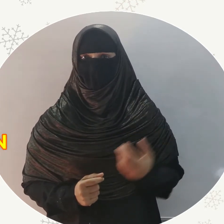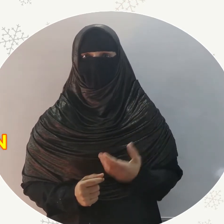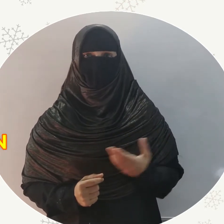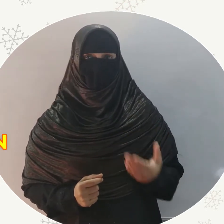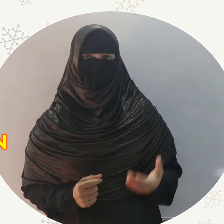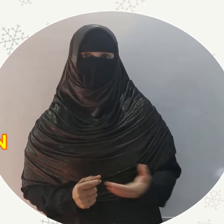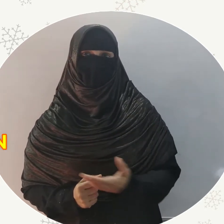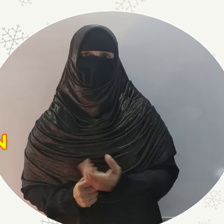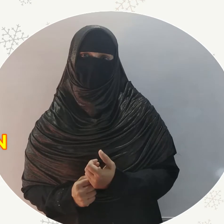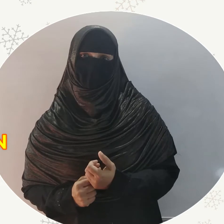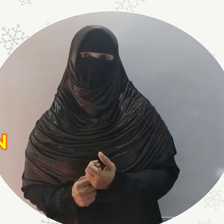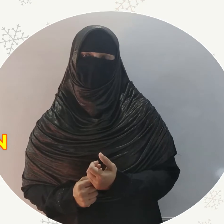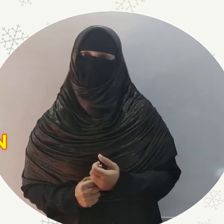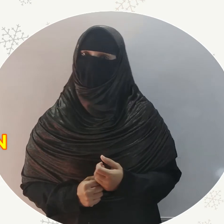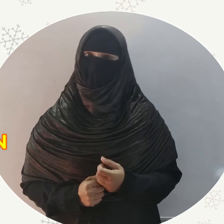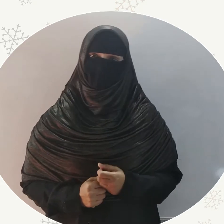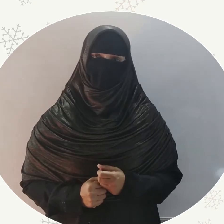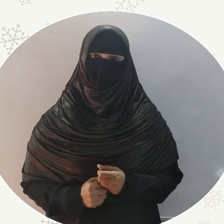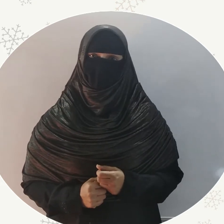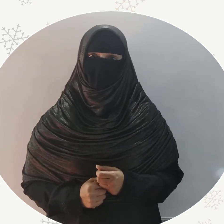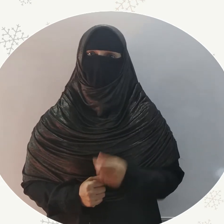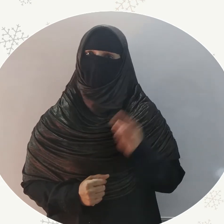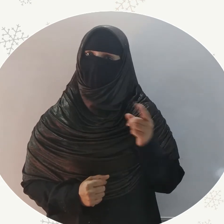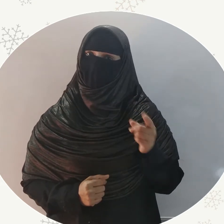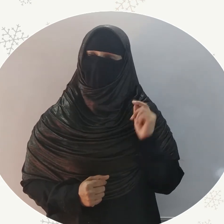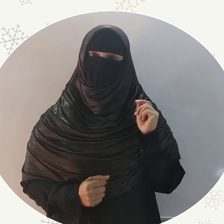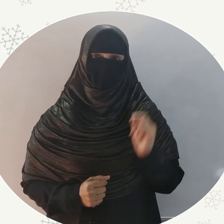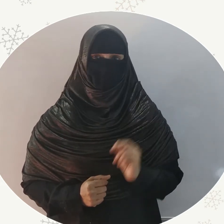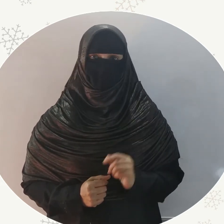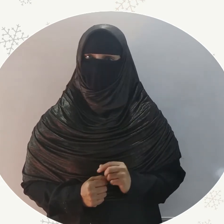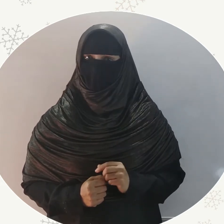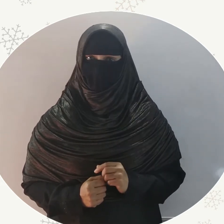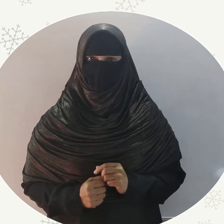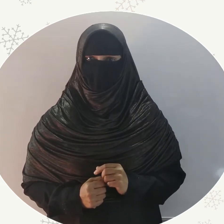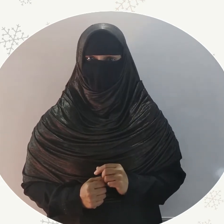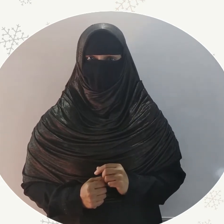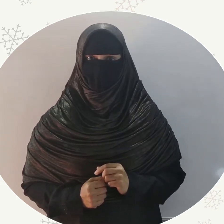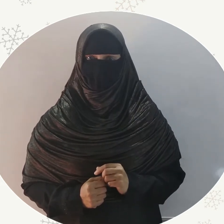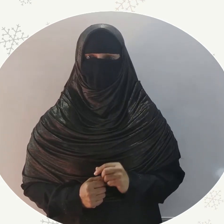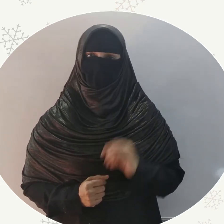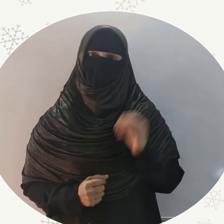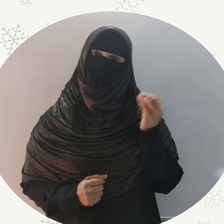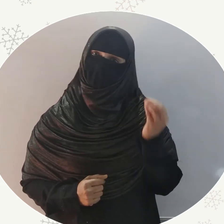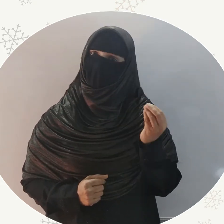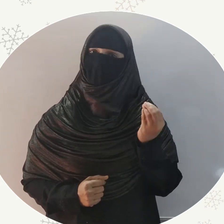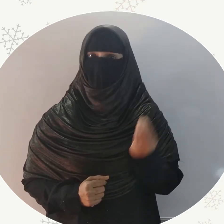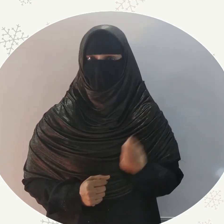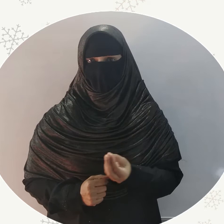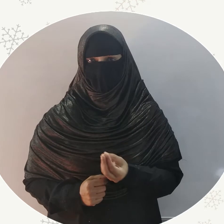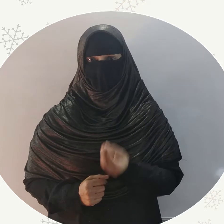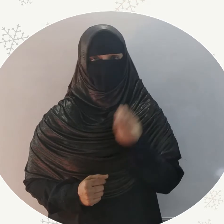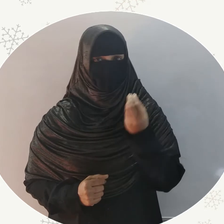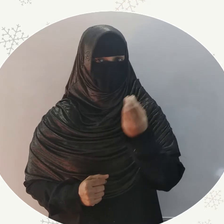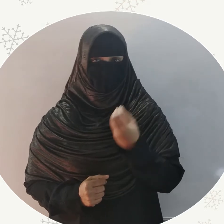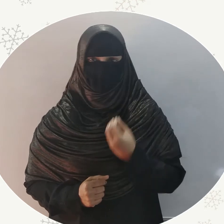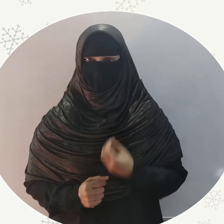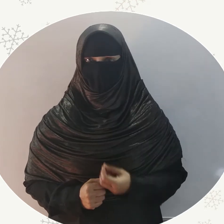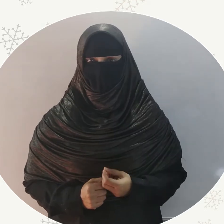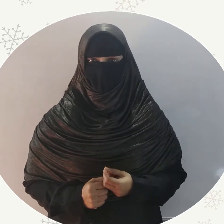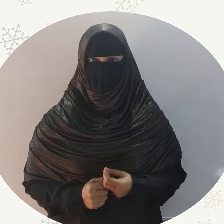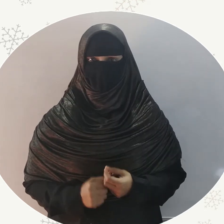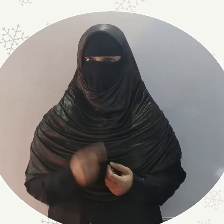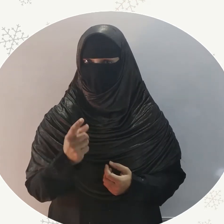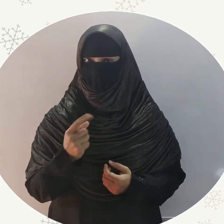ഹി ലൈക്സ് ഹിസ് ക്യാബിൻ. ഇനി അടുത്ത വേർഡാണ്, നമ്മൾ പലപ്പോഴും ഫുഡ് റെസ്റ്റോറന്റിൽ കഴിക്കുമ്പോൾ ഭക്ഷണത്തിന് ശേഷം എന്തെങ്കിലും